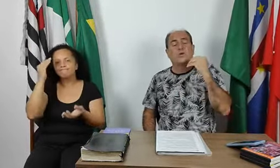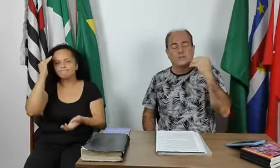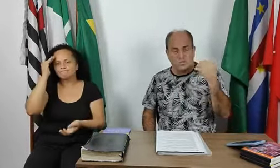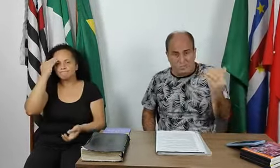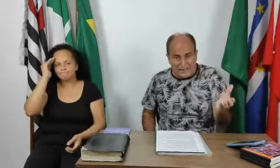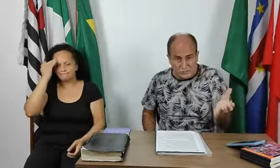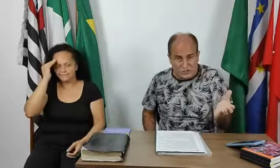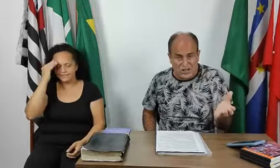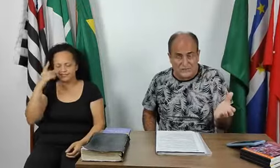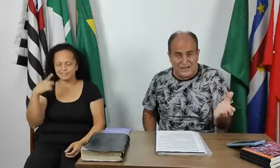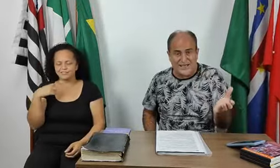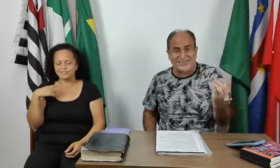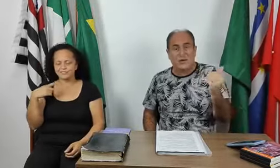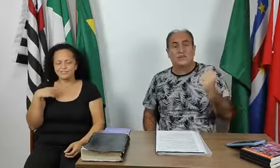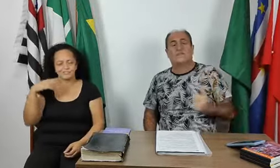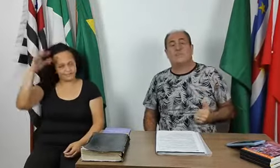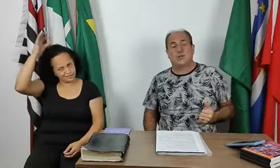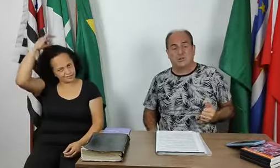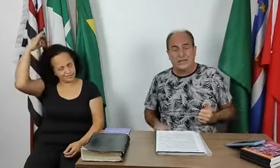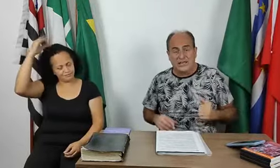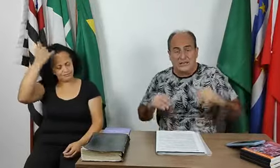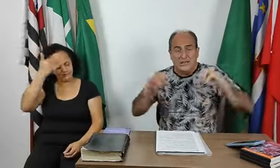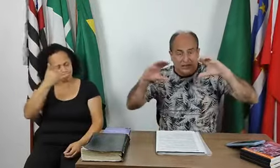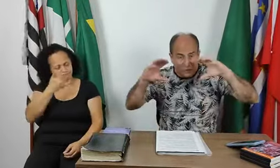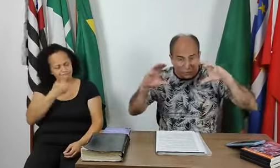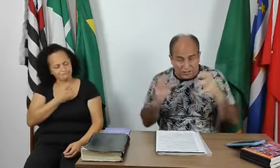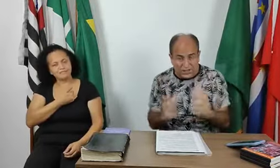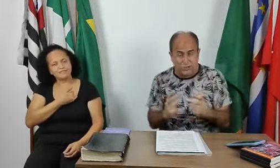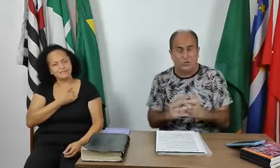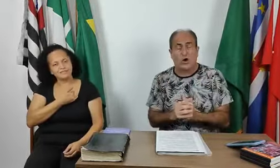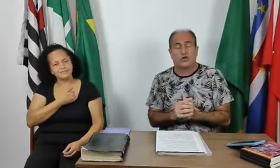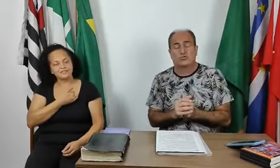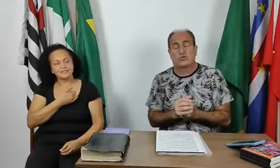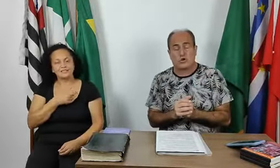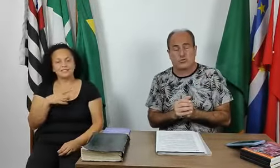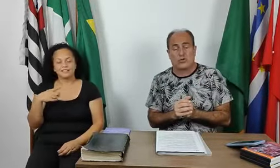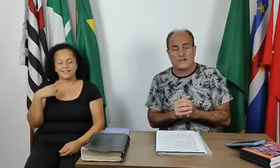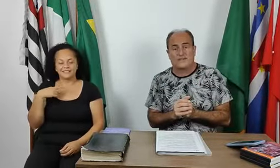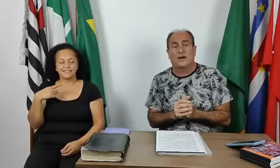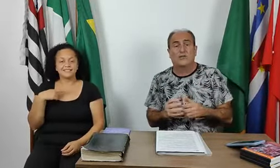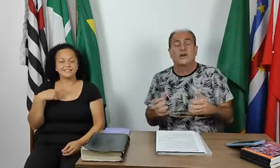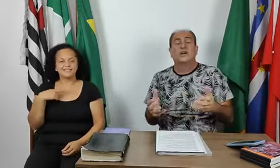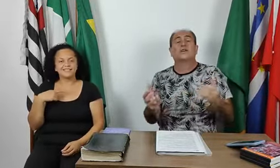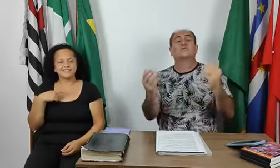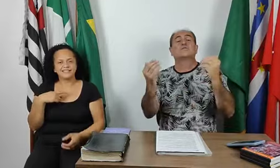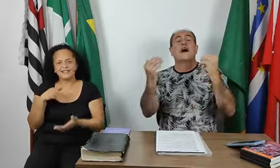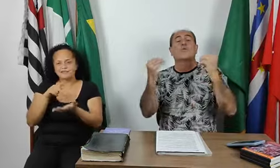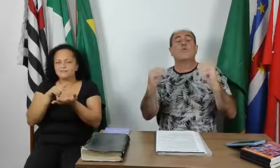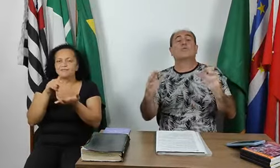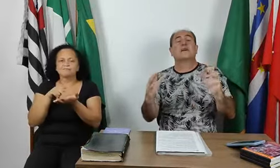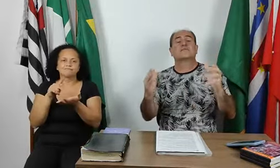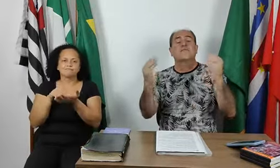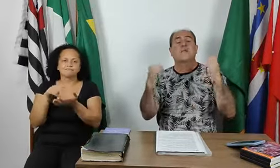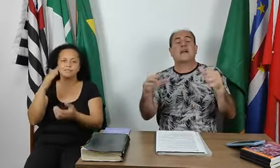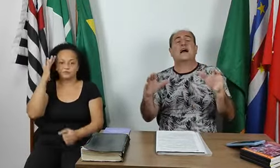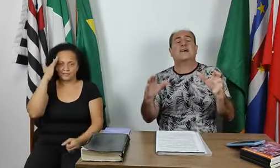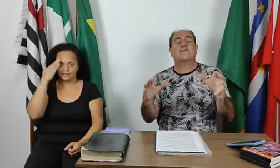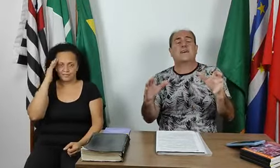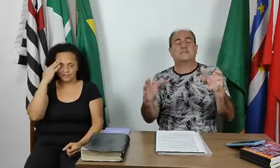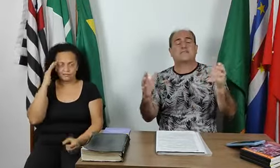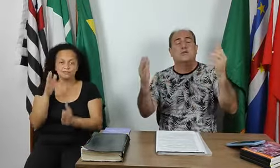dá o espírito de revelação e de sabedoria, ilumina os olhos do nosso coração e nos dá a compreensão